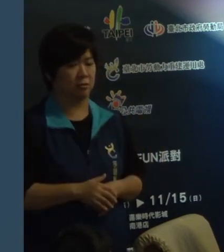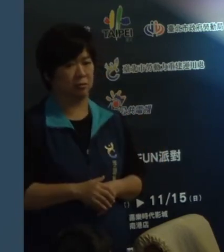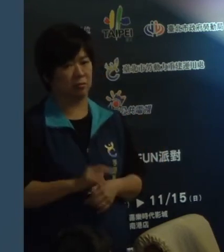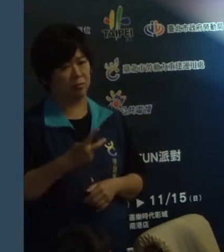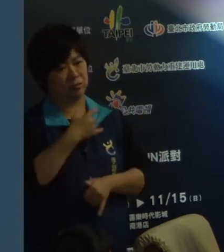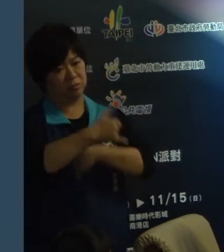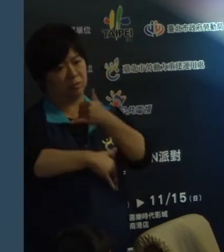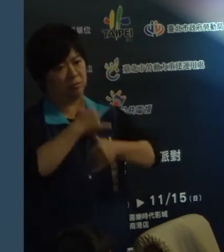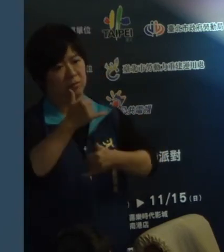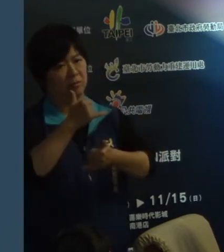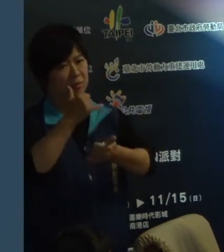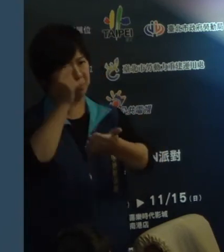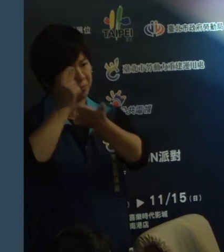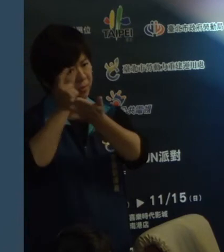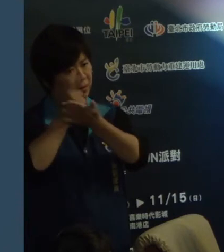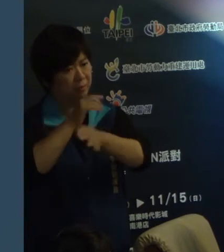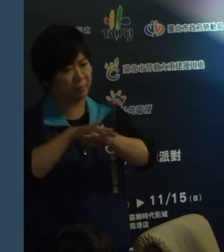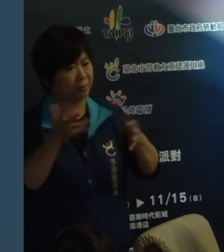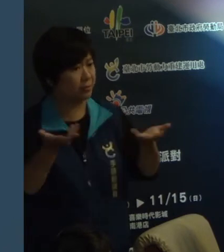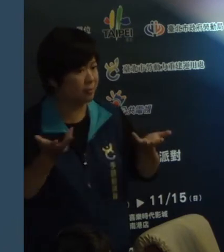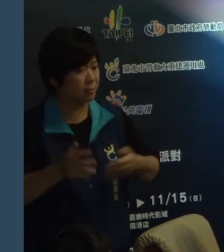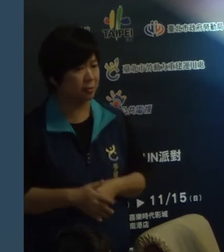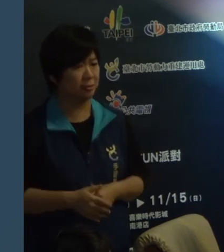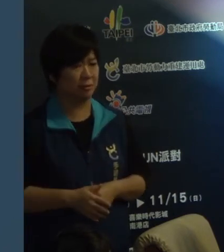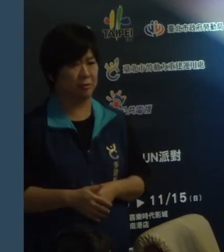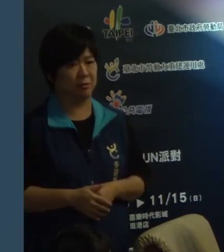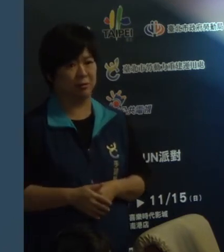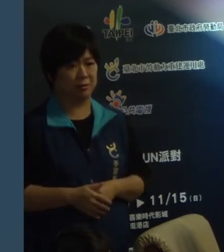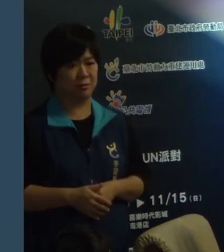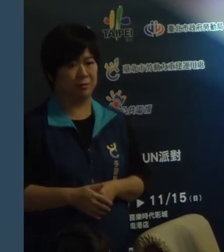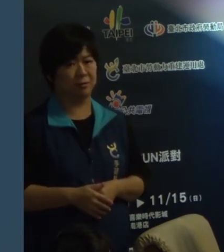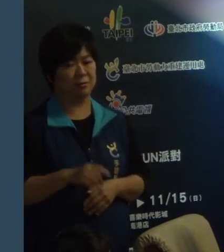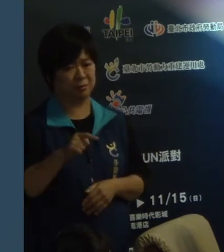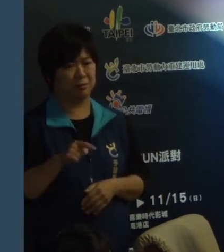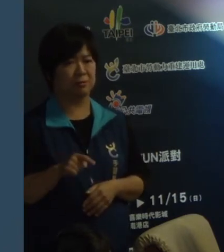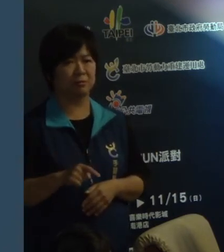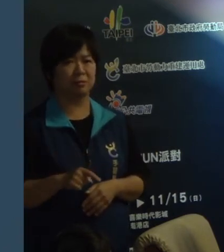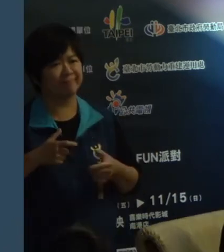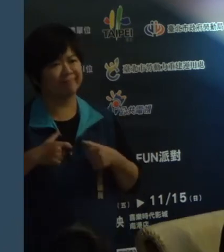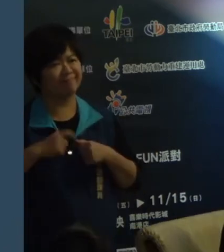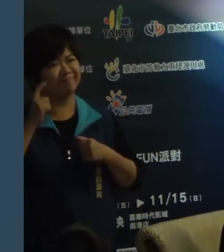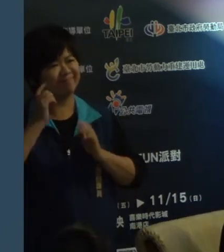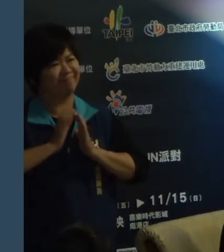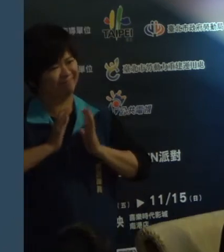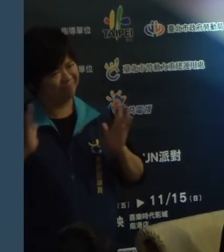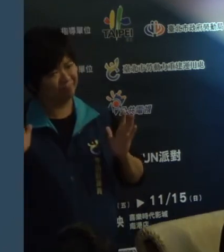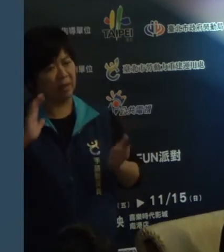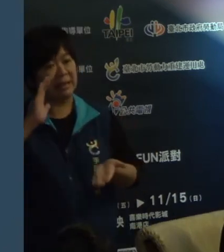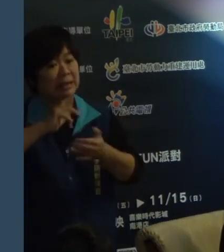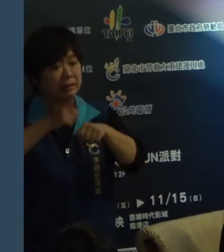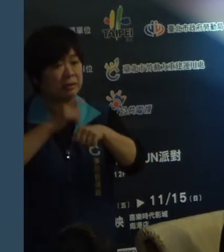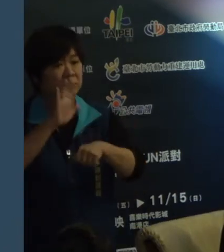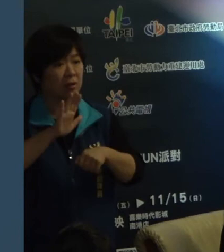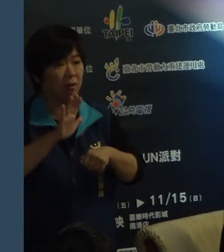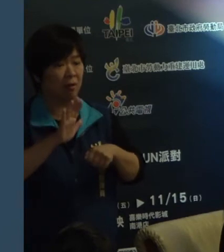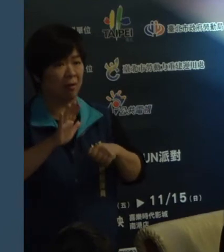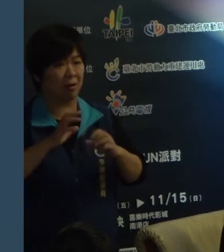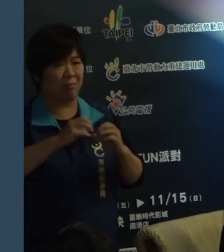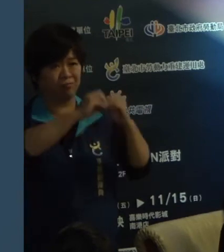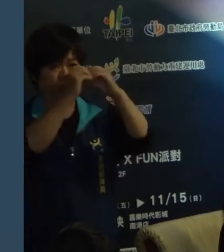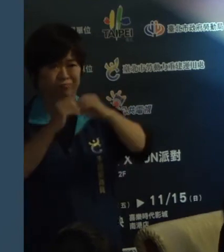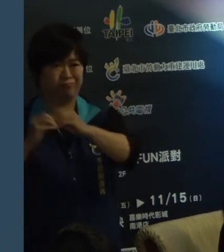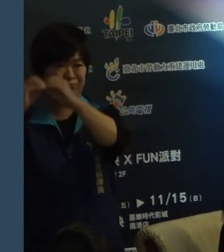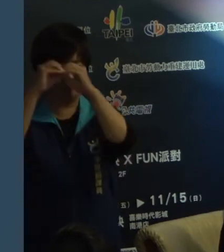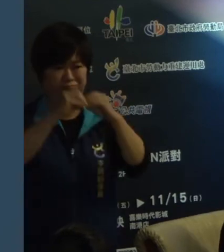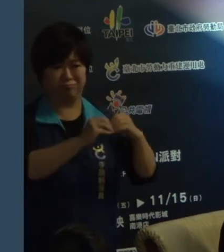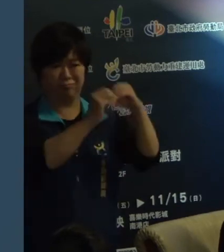天的平常的事情，搞不好我们就已经展开一趟全新的旅行了。 我觉得我们无限这两个字其实就是在